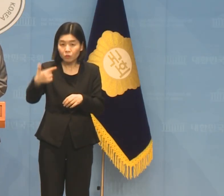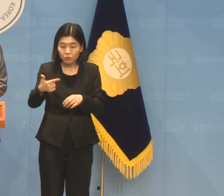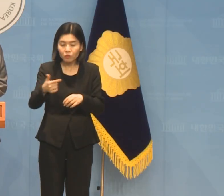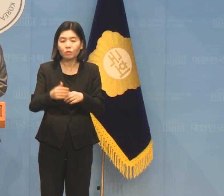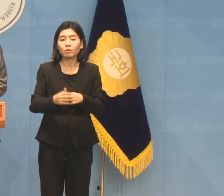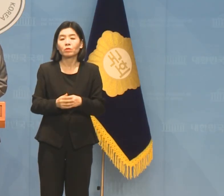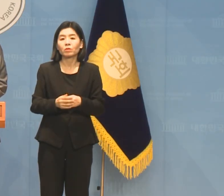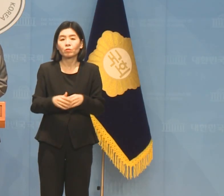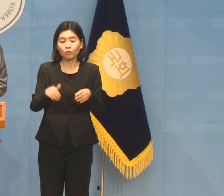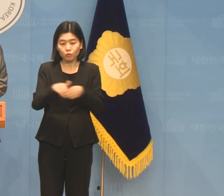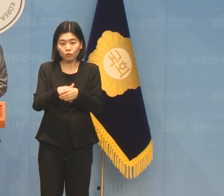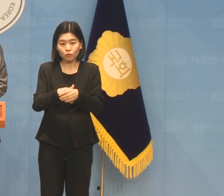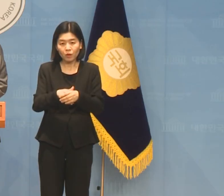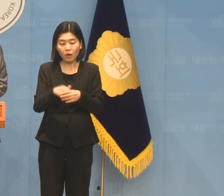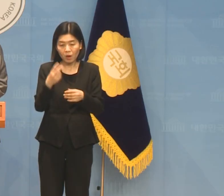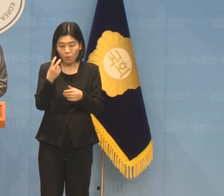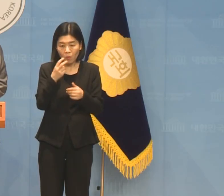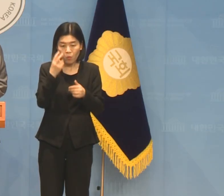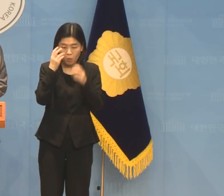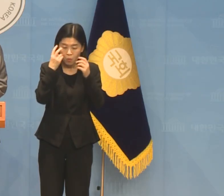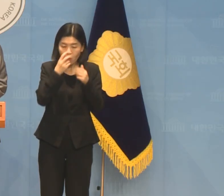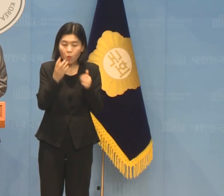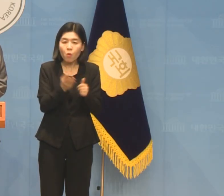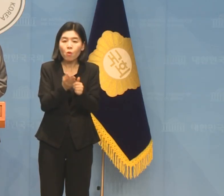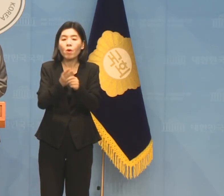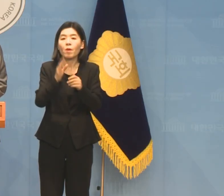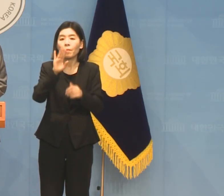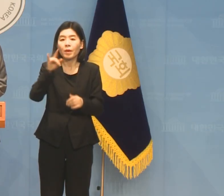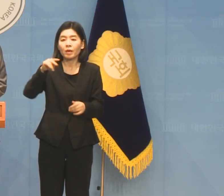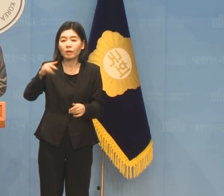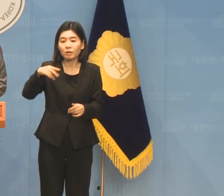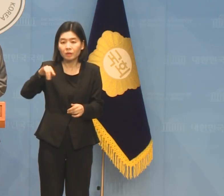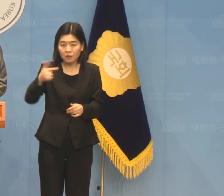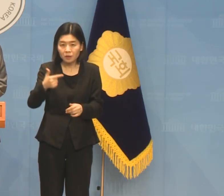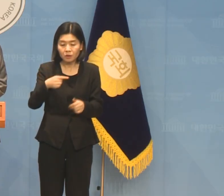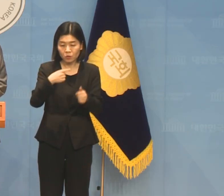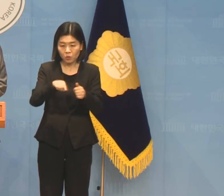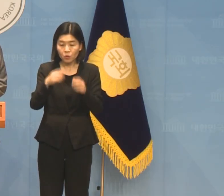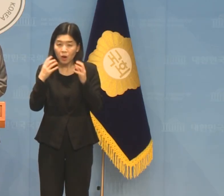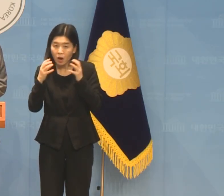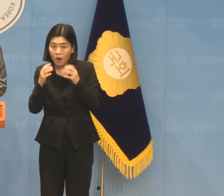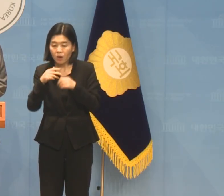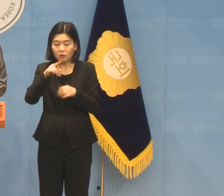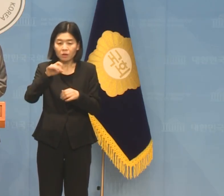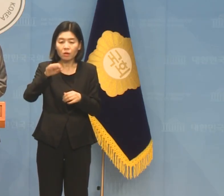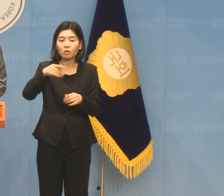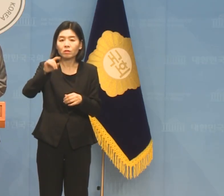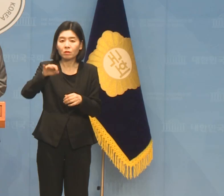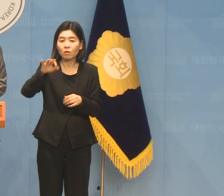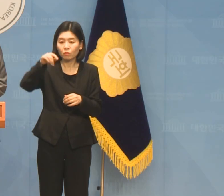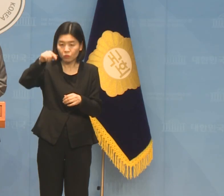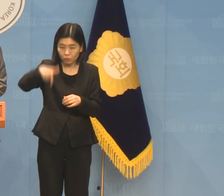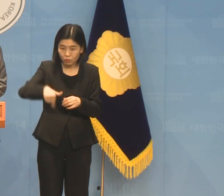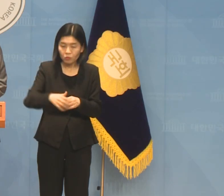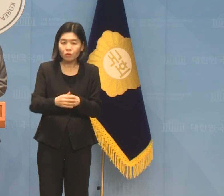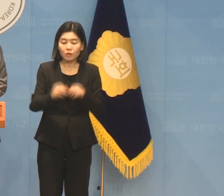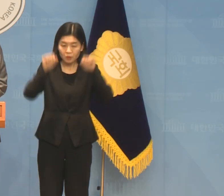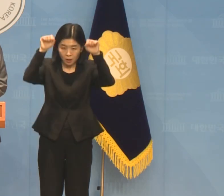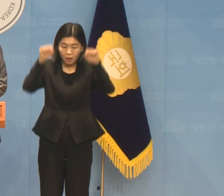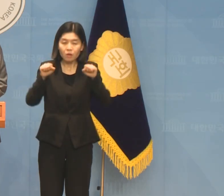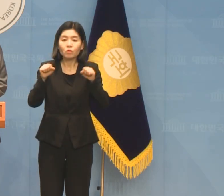의원, 문화 및 보육 배현진 의원, 교육 및 아동 정성국 의원,